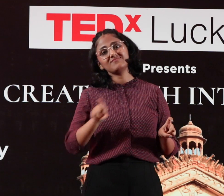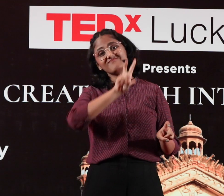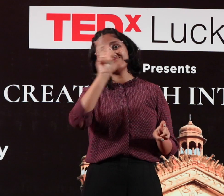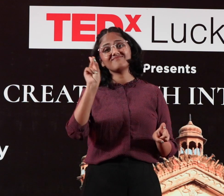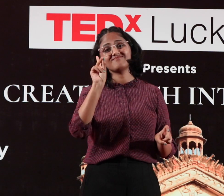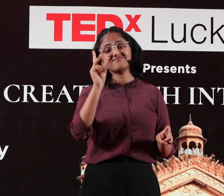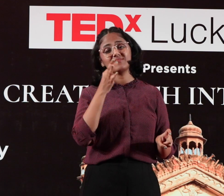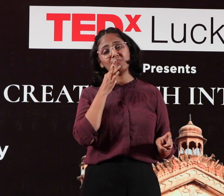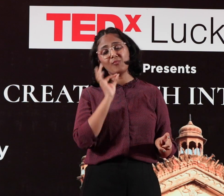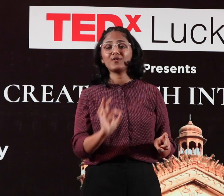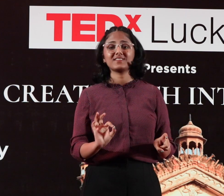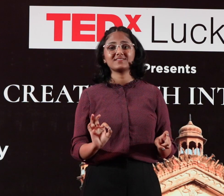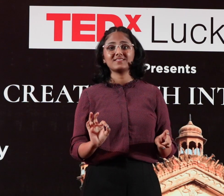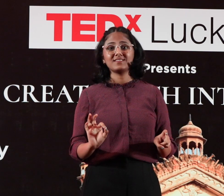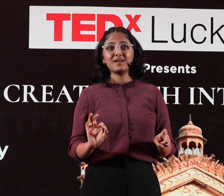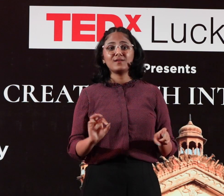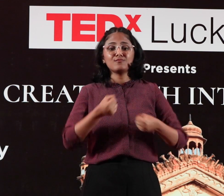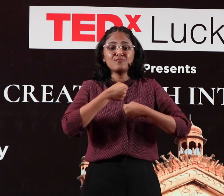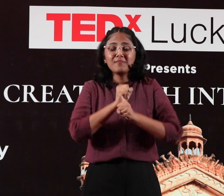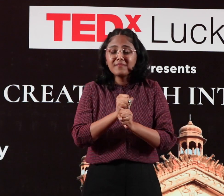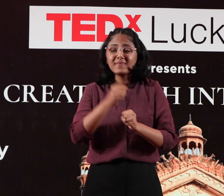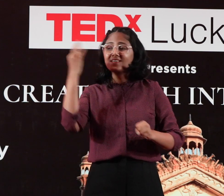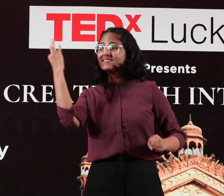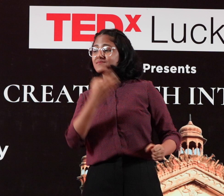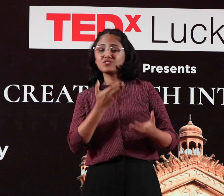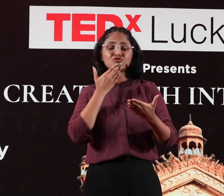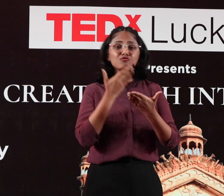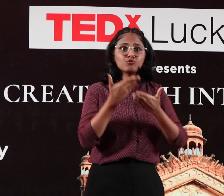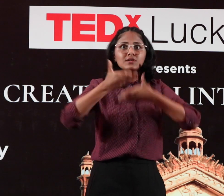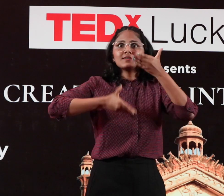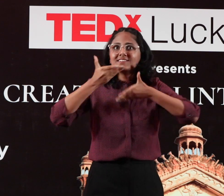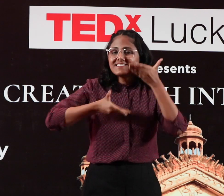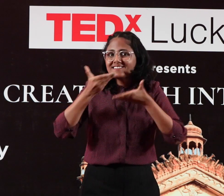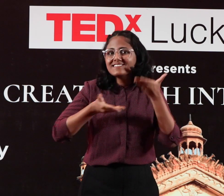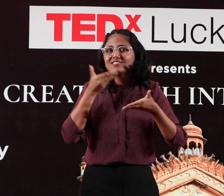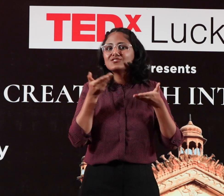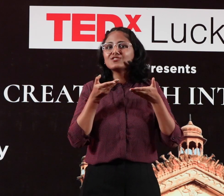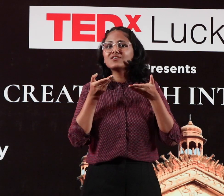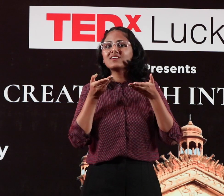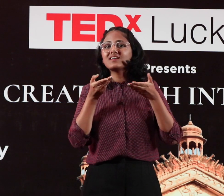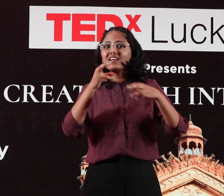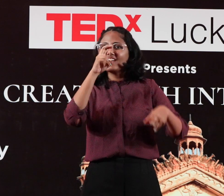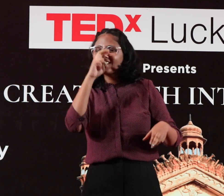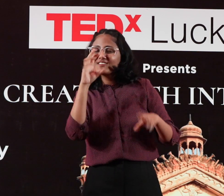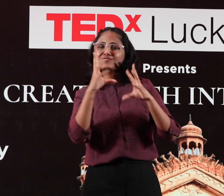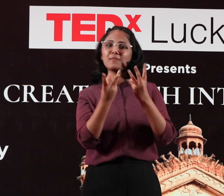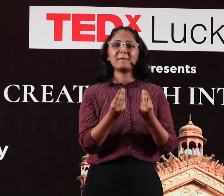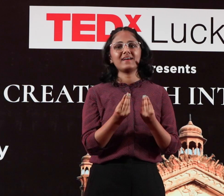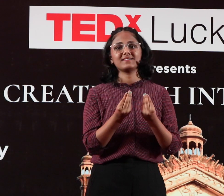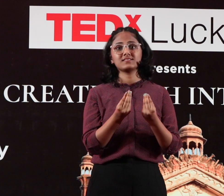वो इन स्पेशल स्कूलों को तैयार करता है मेन स्ट्रीमिंग की तरफ, इंक्लूजन की तरफ। टीचर्स को ट्रेन करता है कि कैसे बाइलिंगुअल तरीके